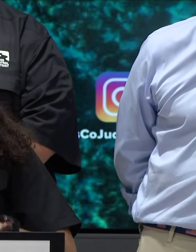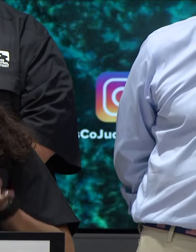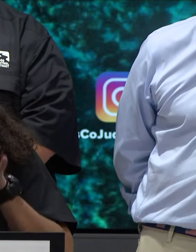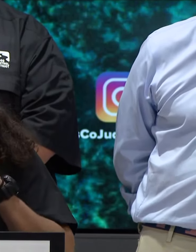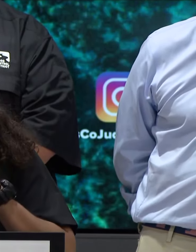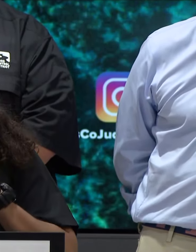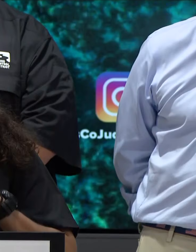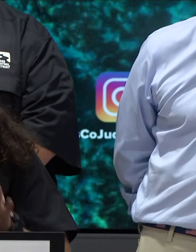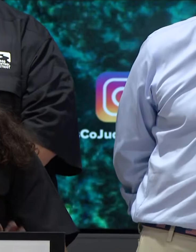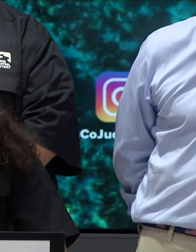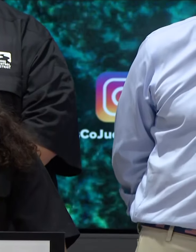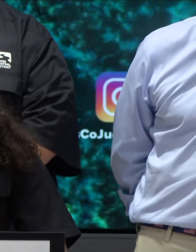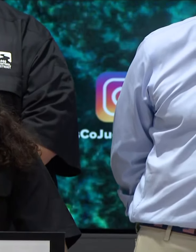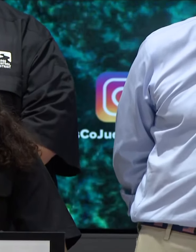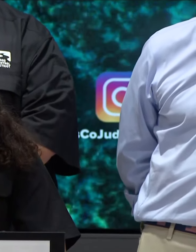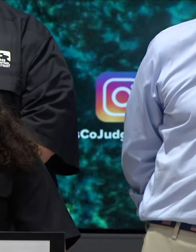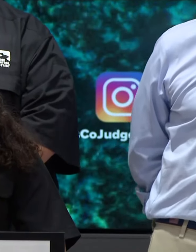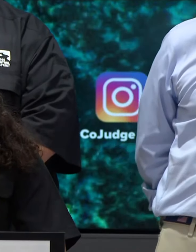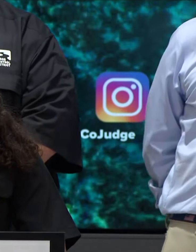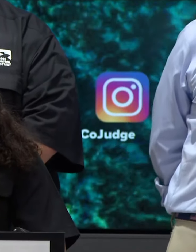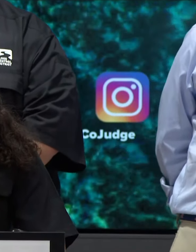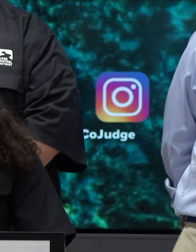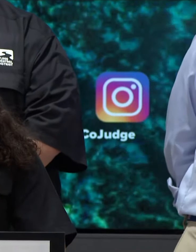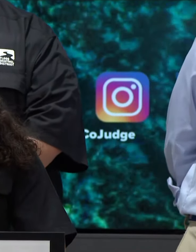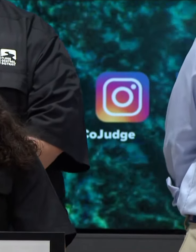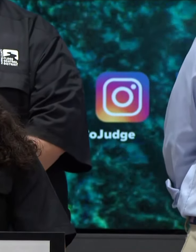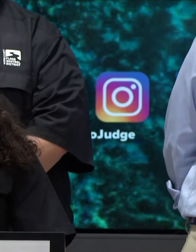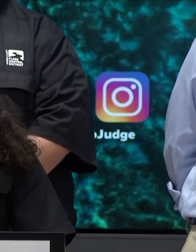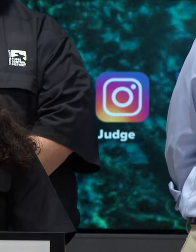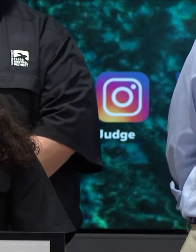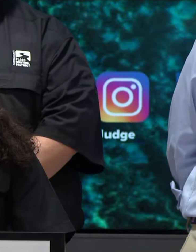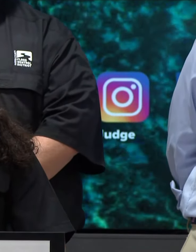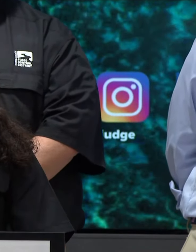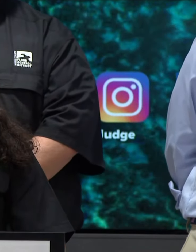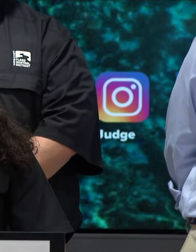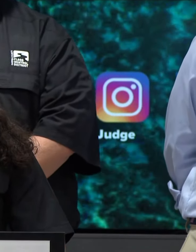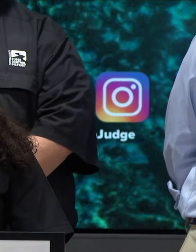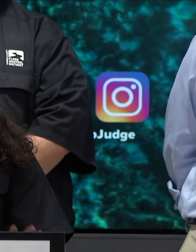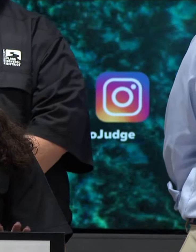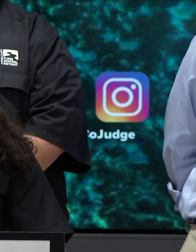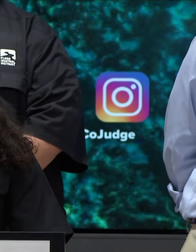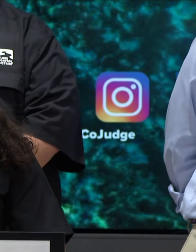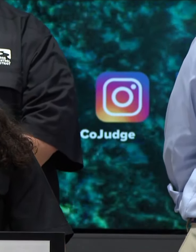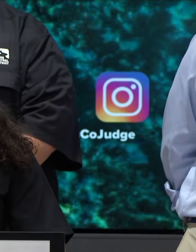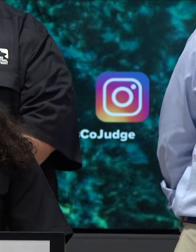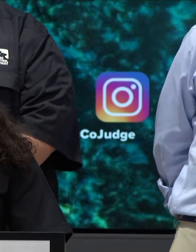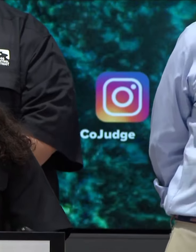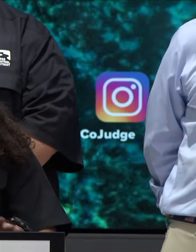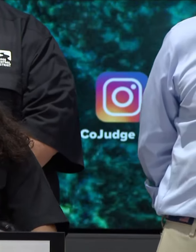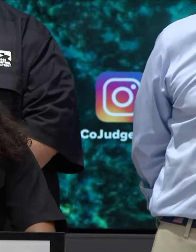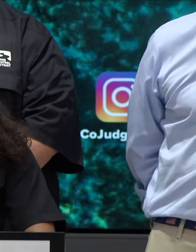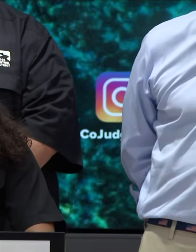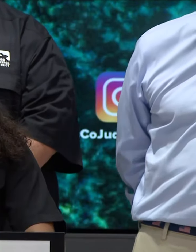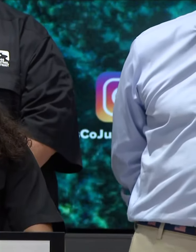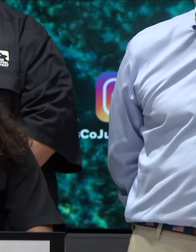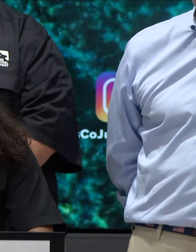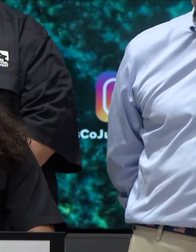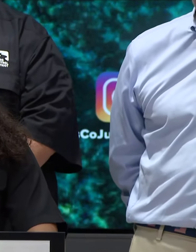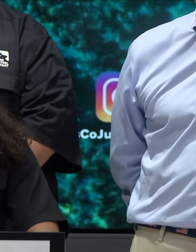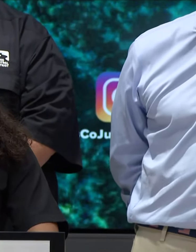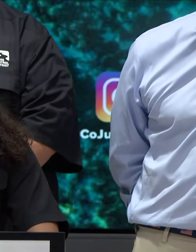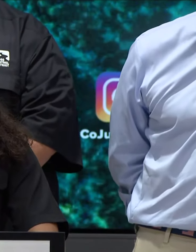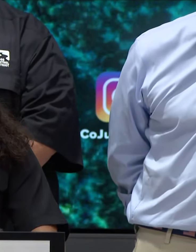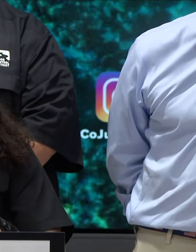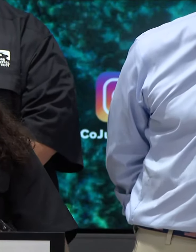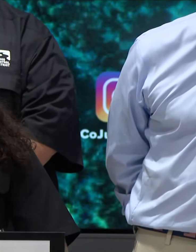lucro, con mucha seguridad, con mucha confianza, puede usted llamar, aunque sea inmigrante, aunque no tenga papeles. El 911 es